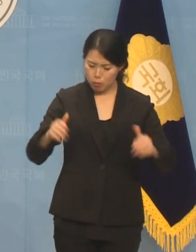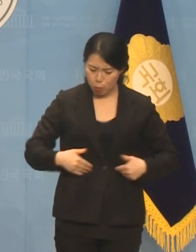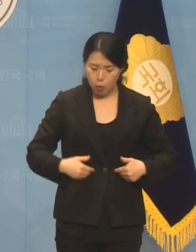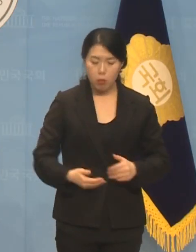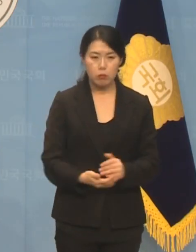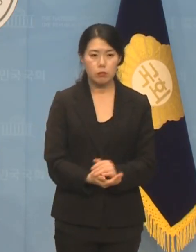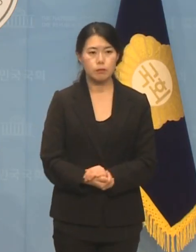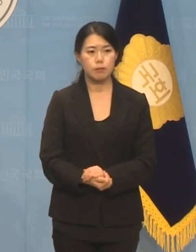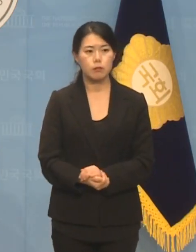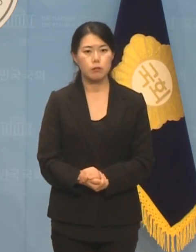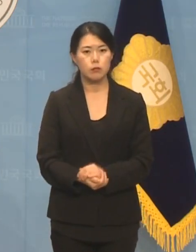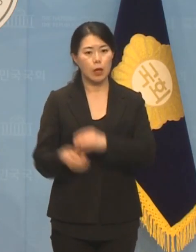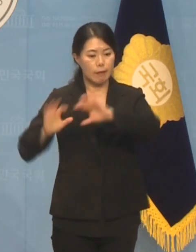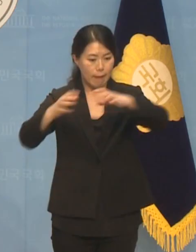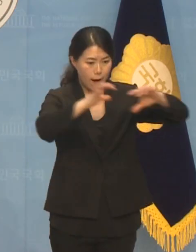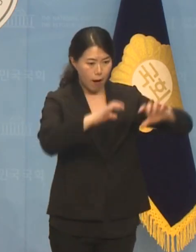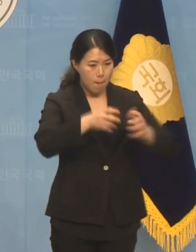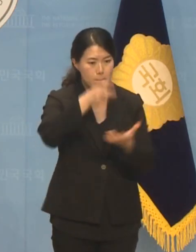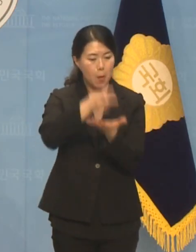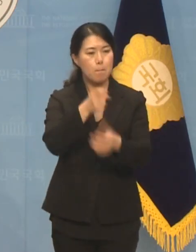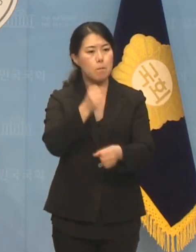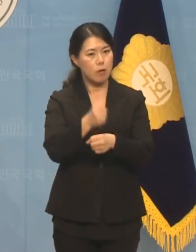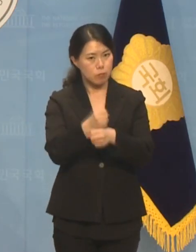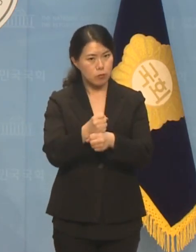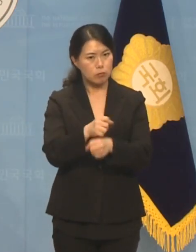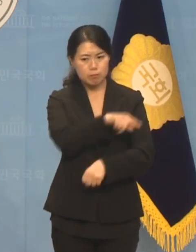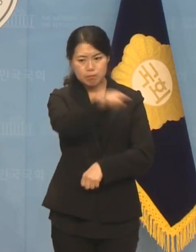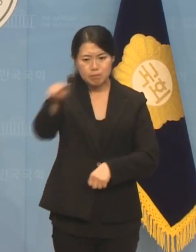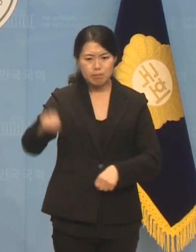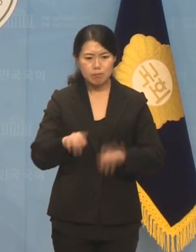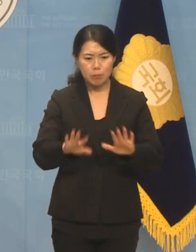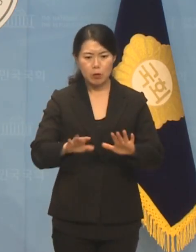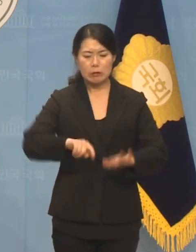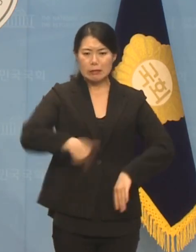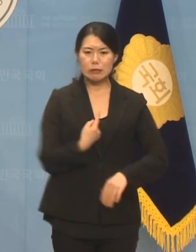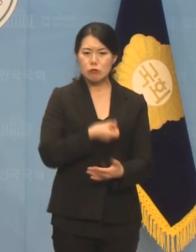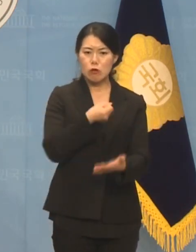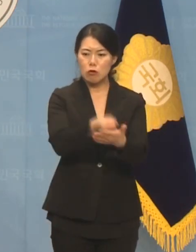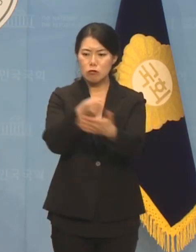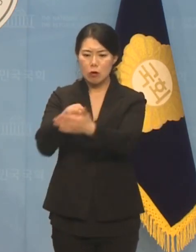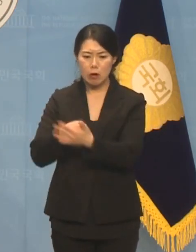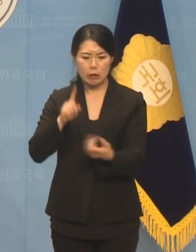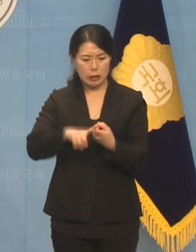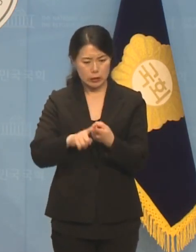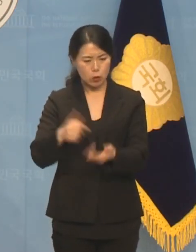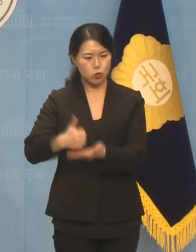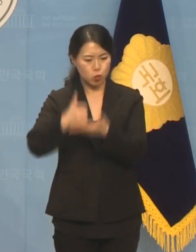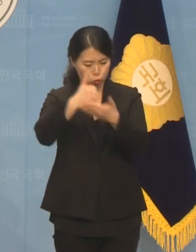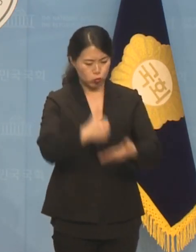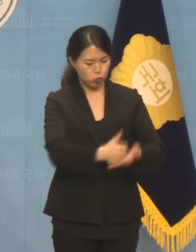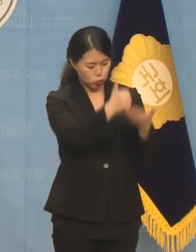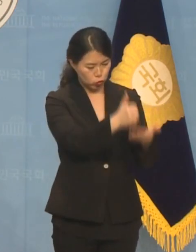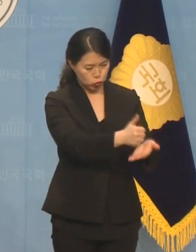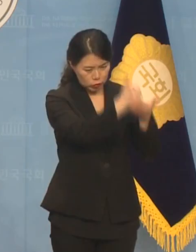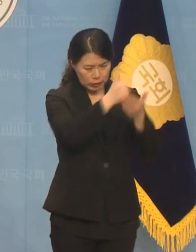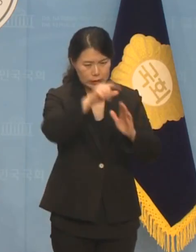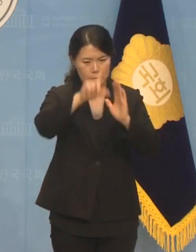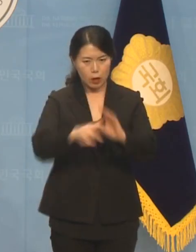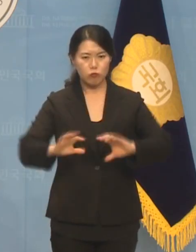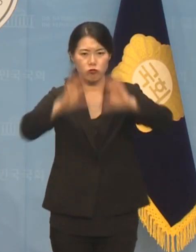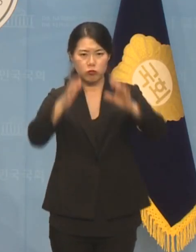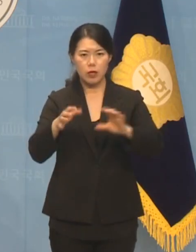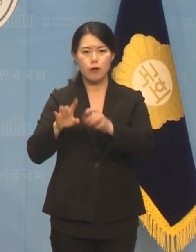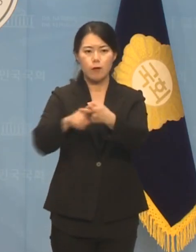바랍니다. 각국의 입법부가 독립적으로 결정한 사항에 대해 상호 존중하는 것이 국제적